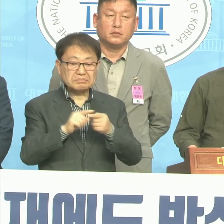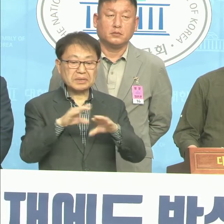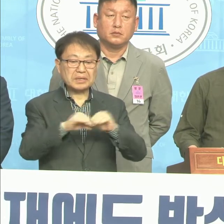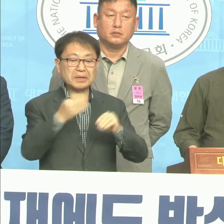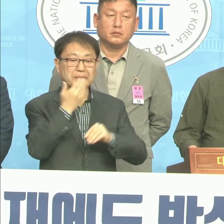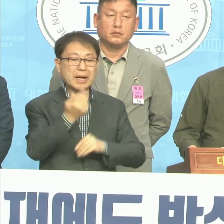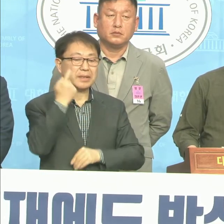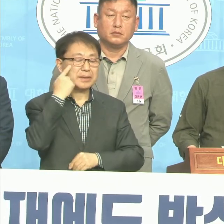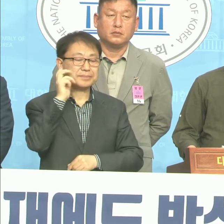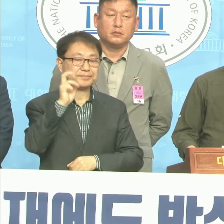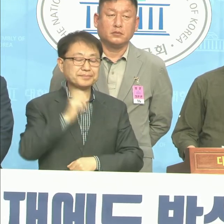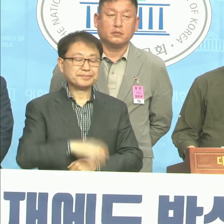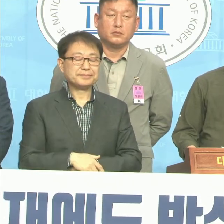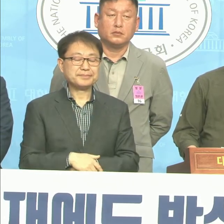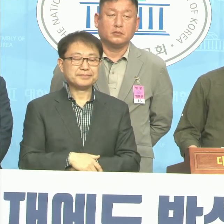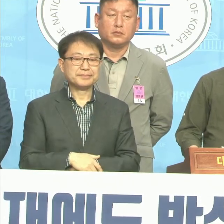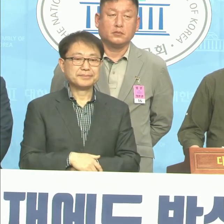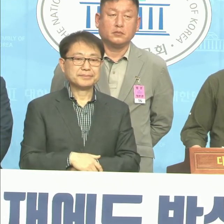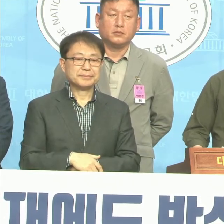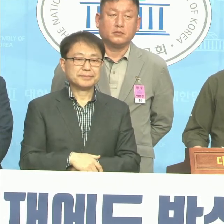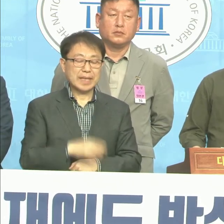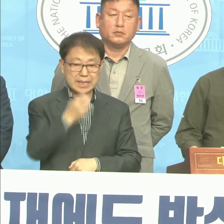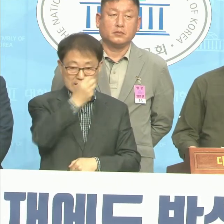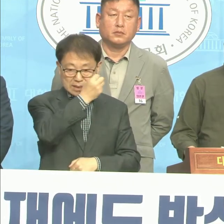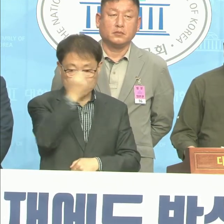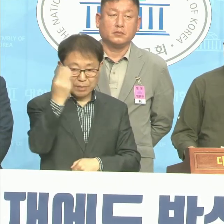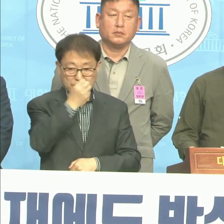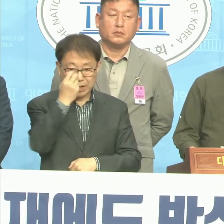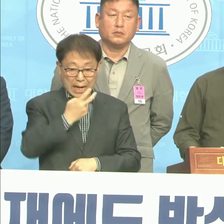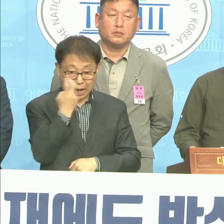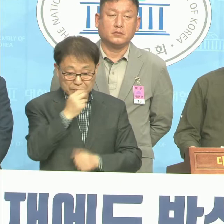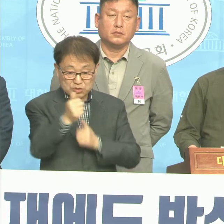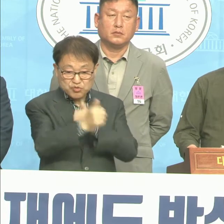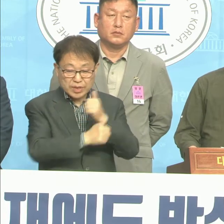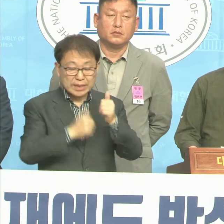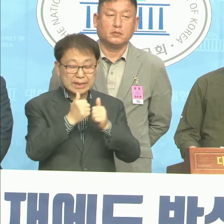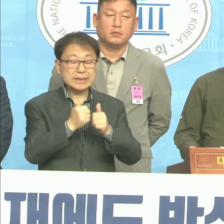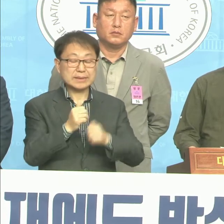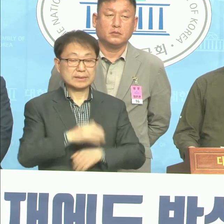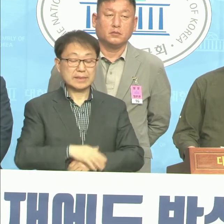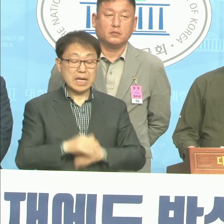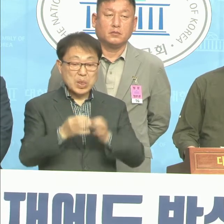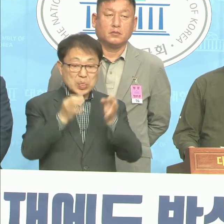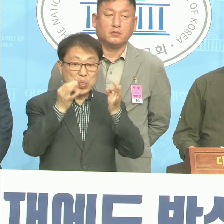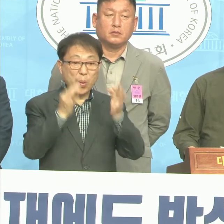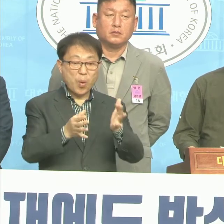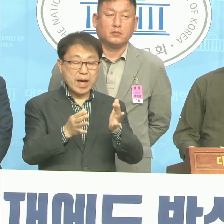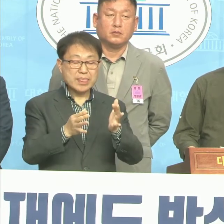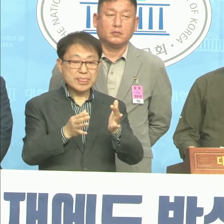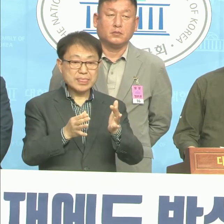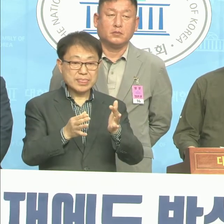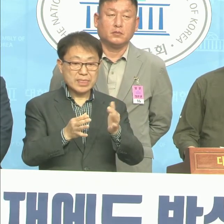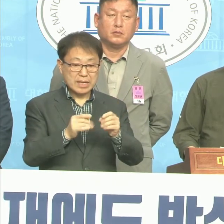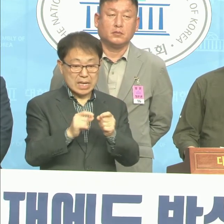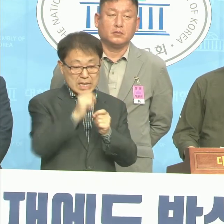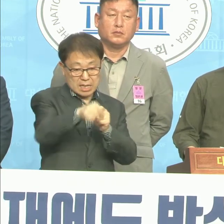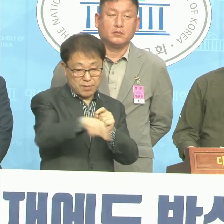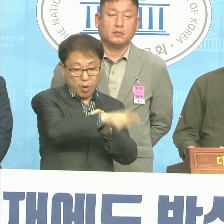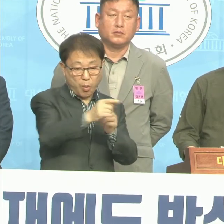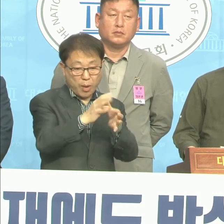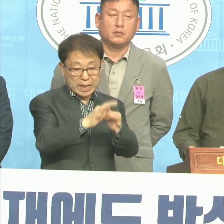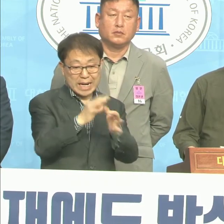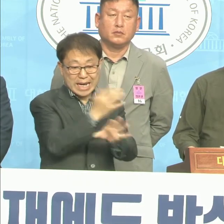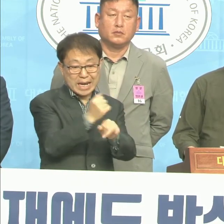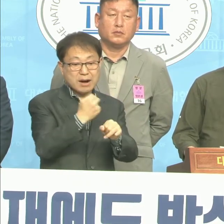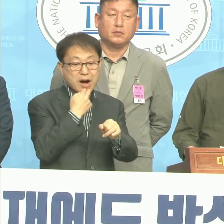확신합니다 따라서 30 3 성준 법 감시 위원회는 삼성 지복의 그동안 사내 협력사 에 대하여 개학